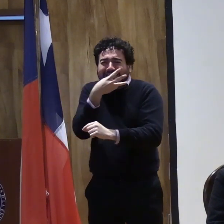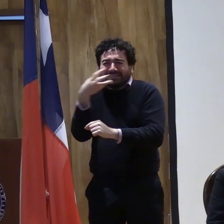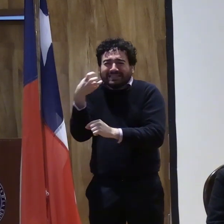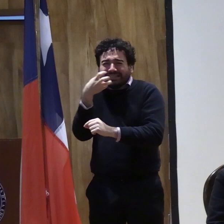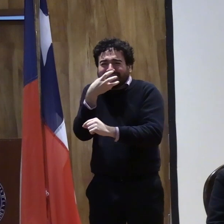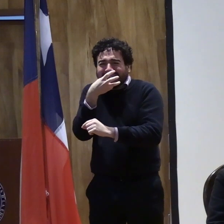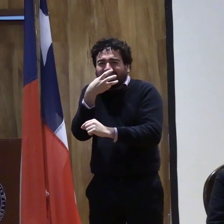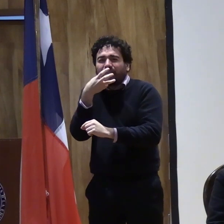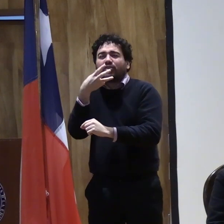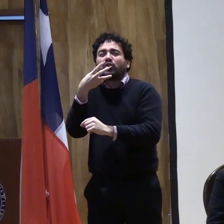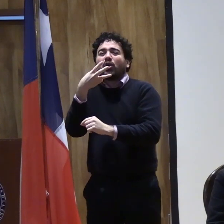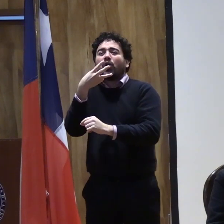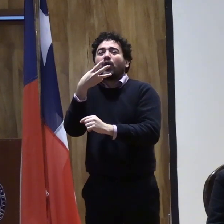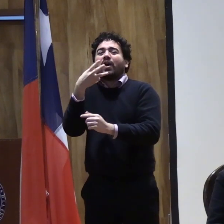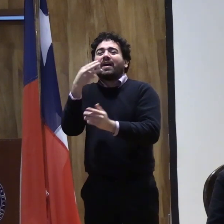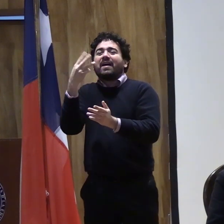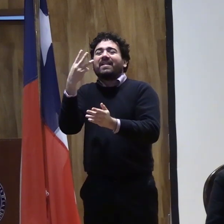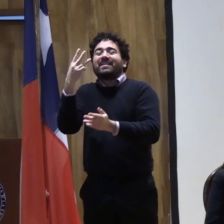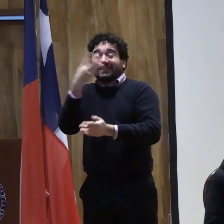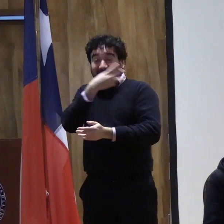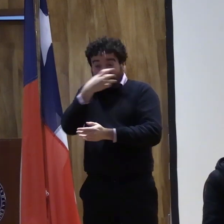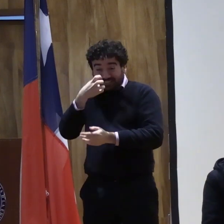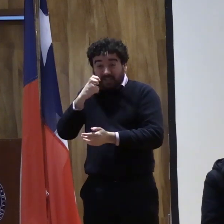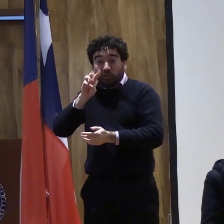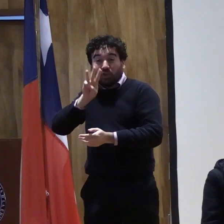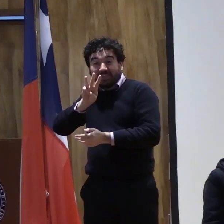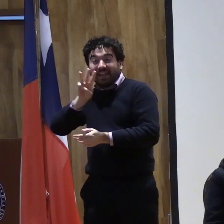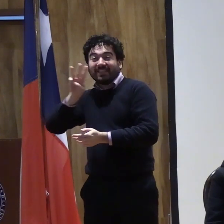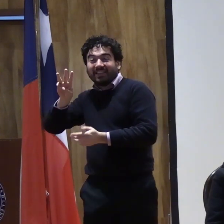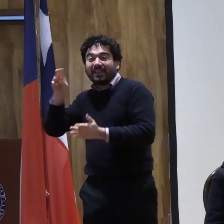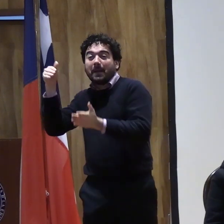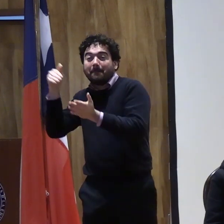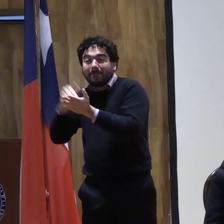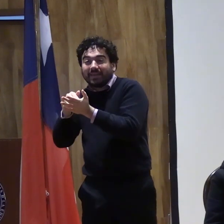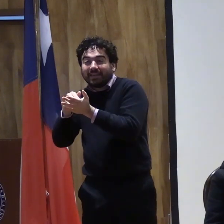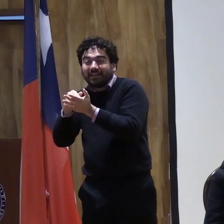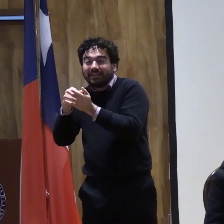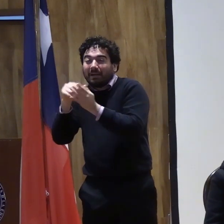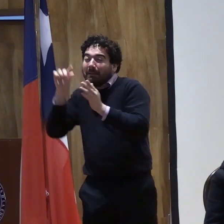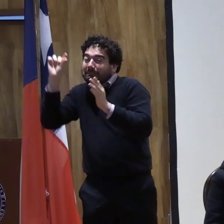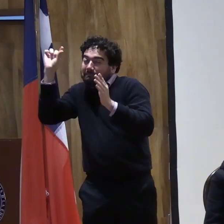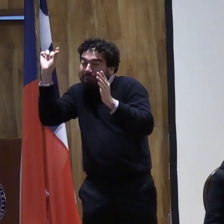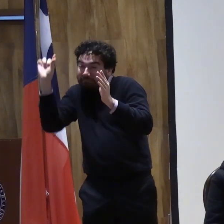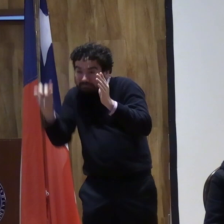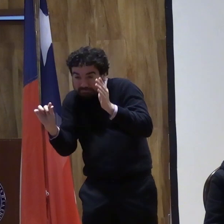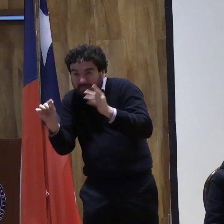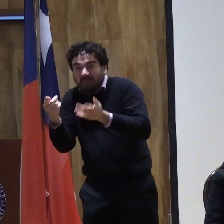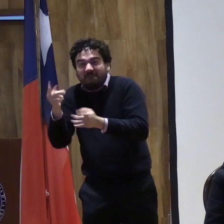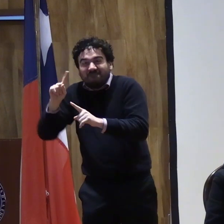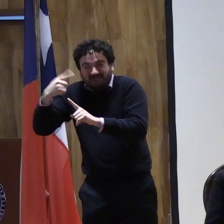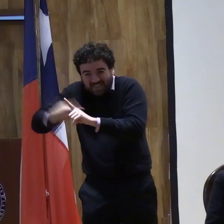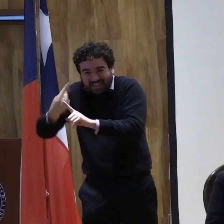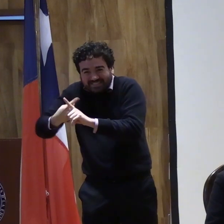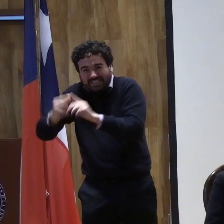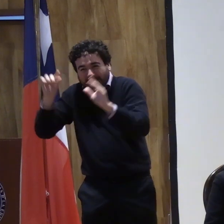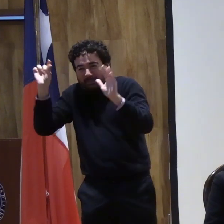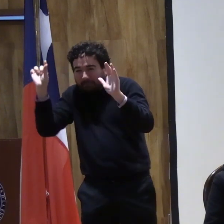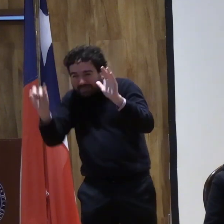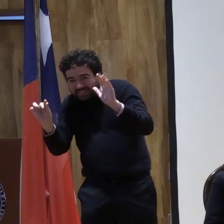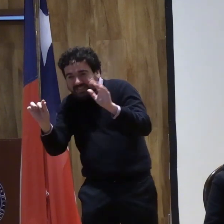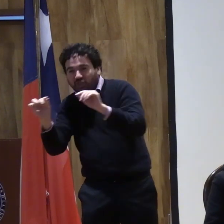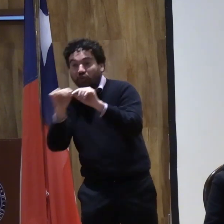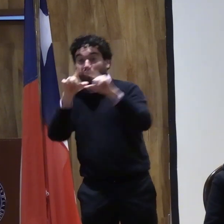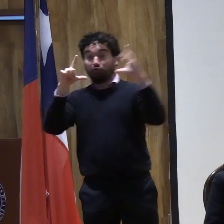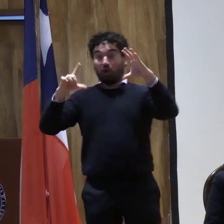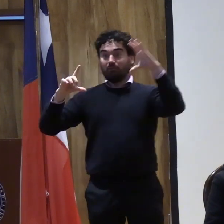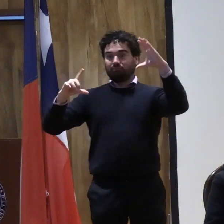330.000avo de la masa del Sol. Si la Tierra es una pistucia comparado con el Sol. Así que el Sol es lo más grande